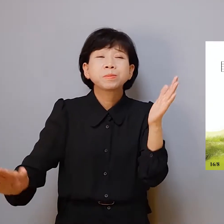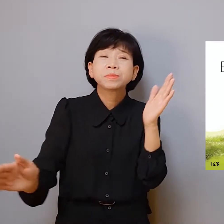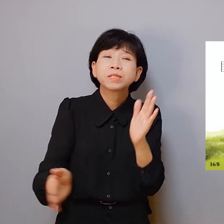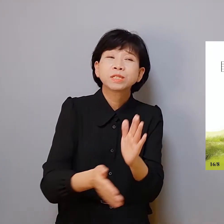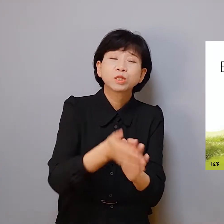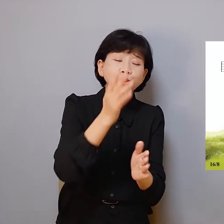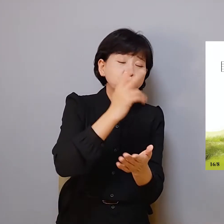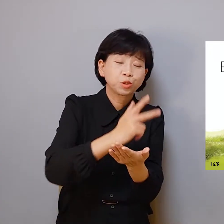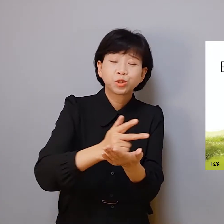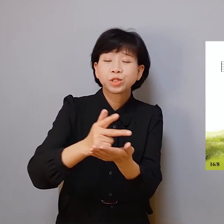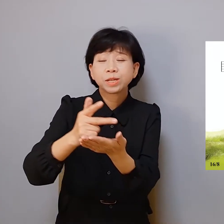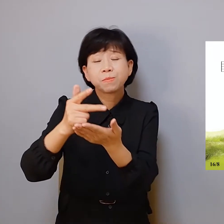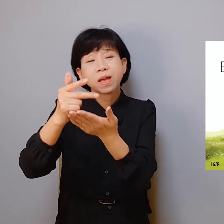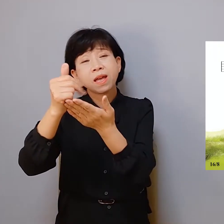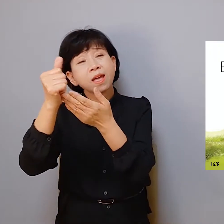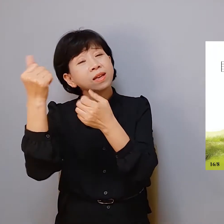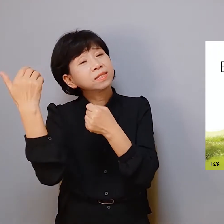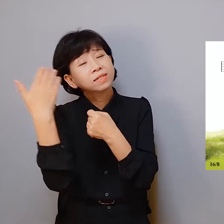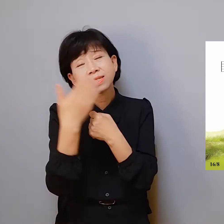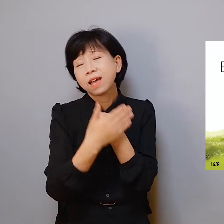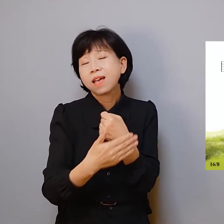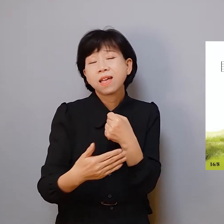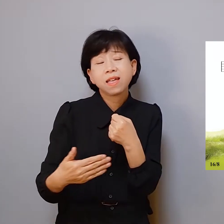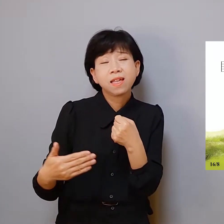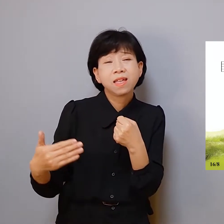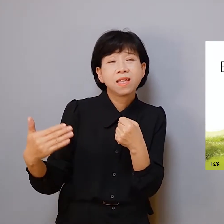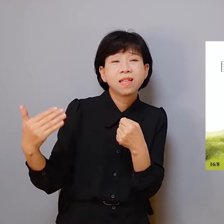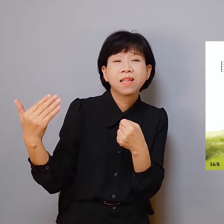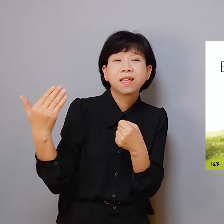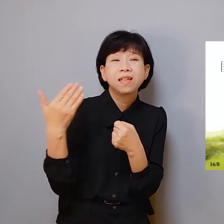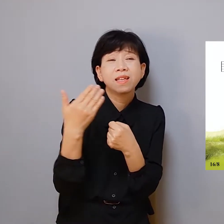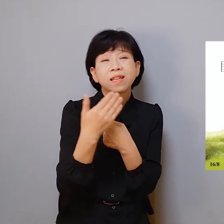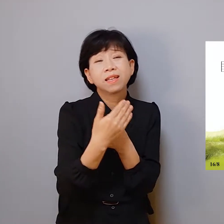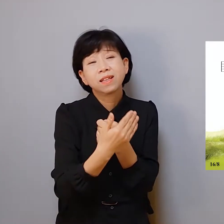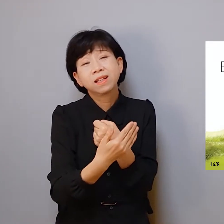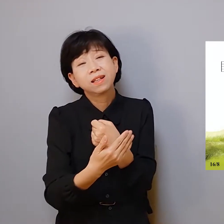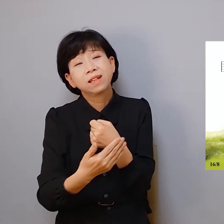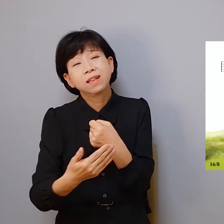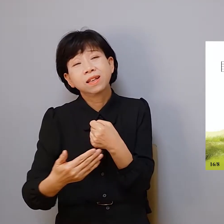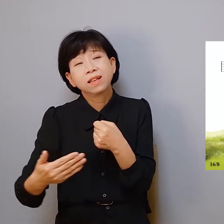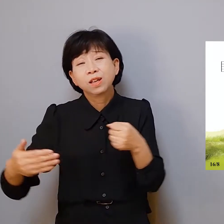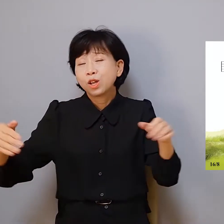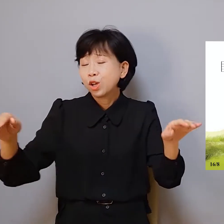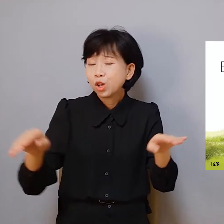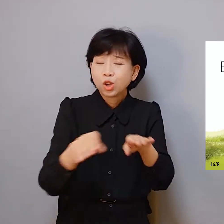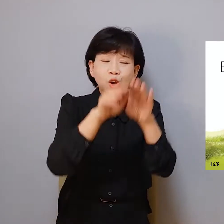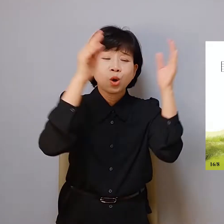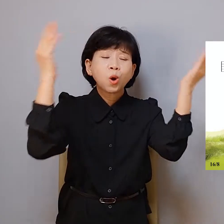한없는 주님의 은혜